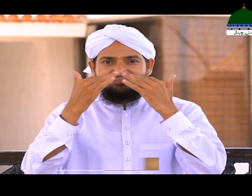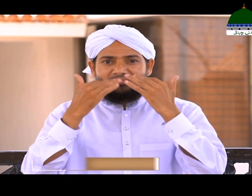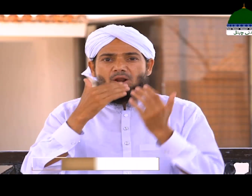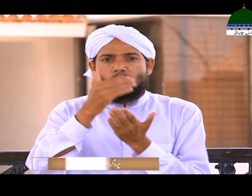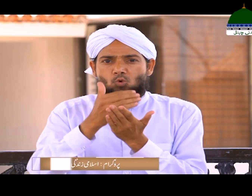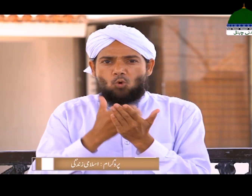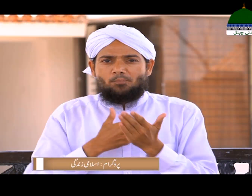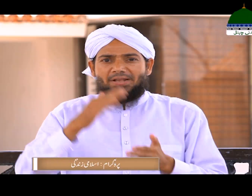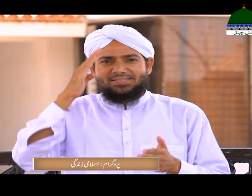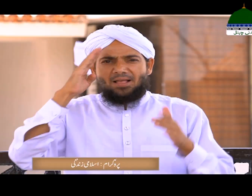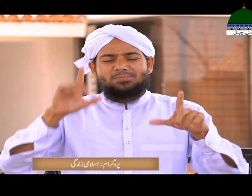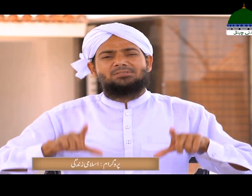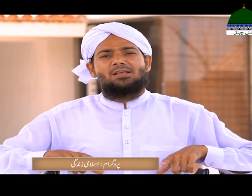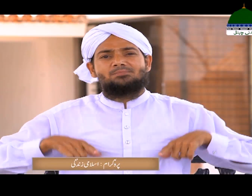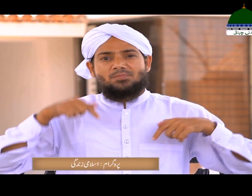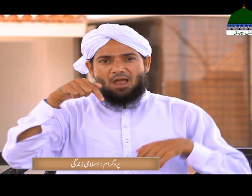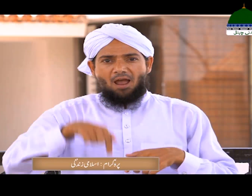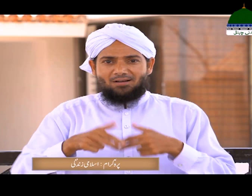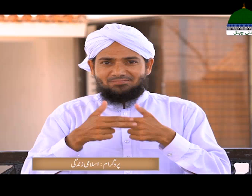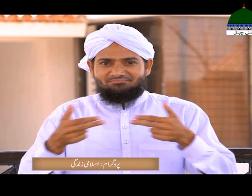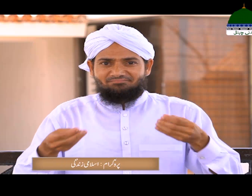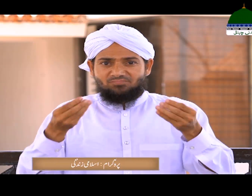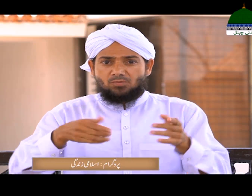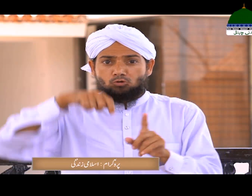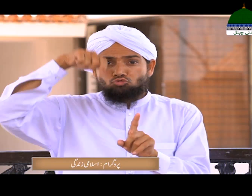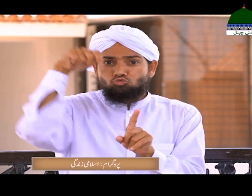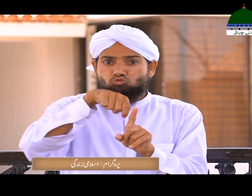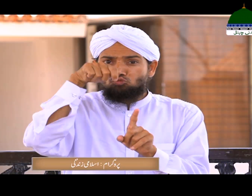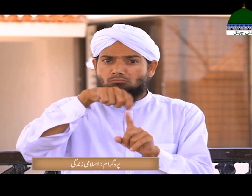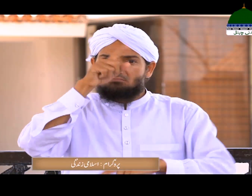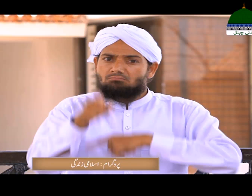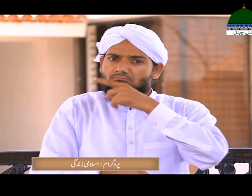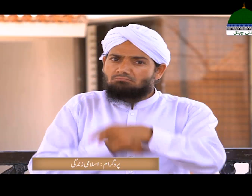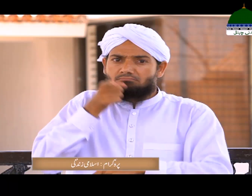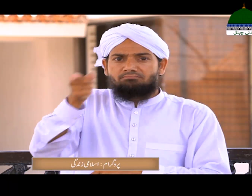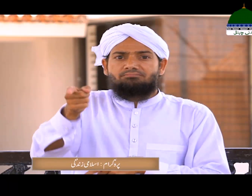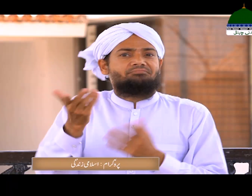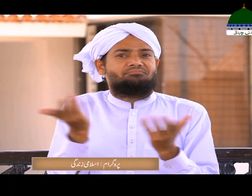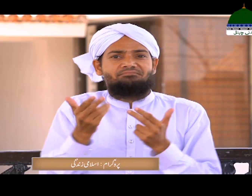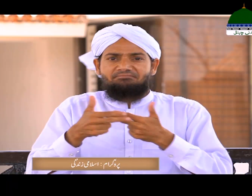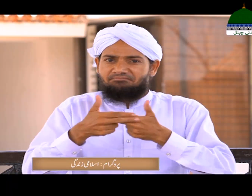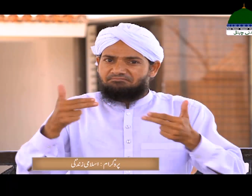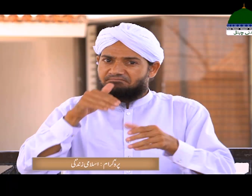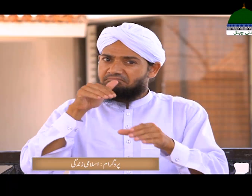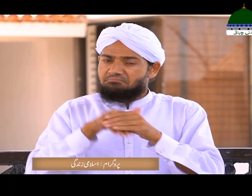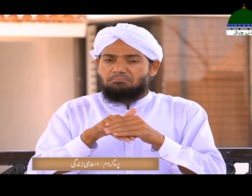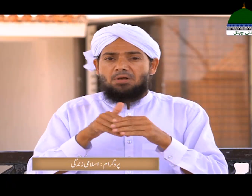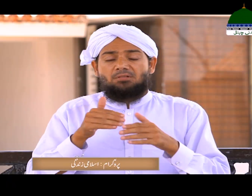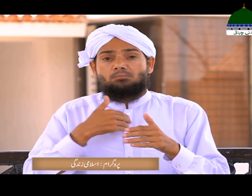ہے اسلامی زندگی اور آج ہم اس پروگرام میں ظلم کا عبرتناک انجام سنیں گے۔ آخر تک اس پروگرام